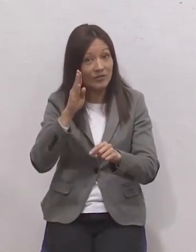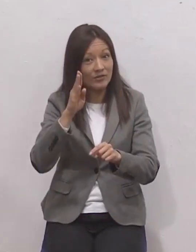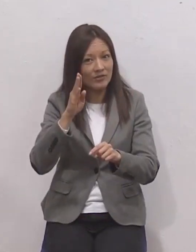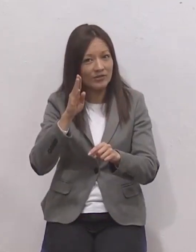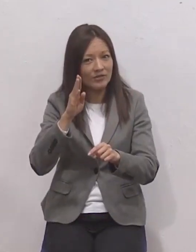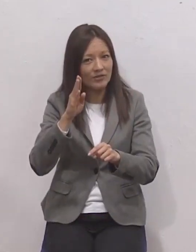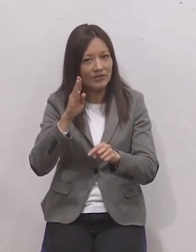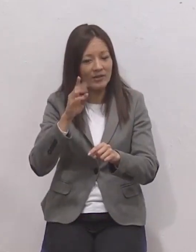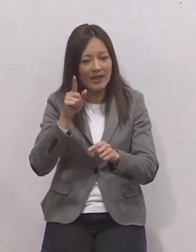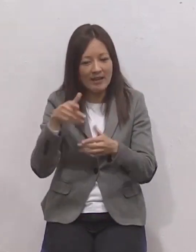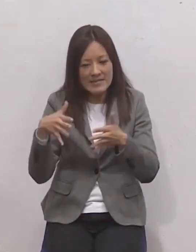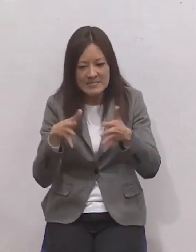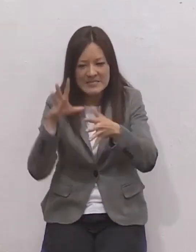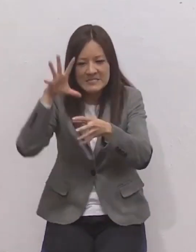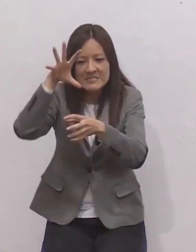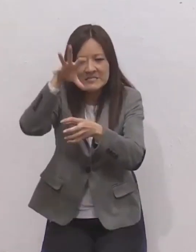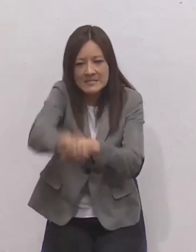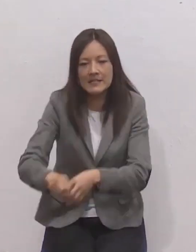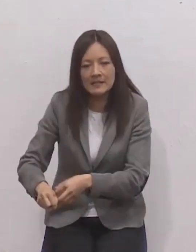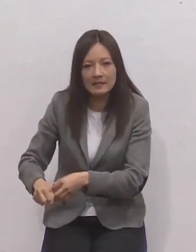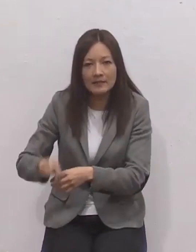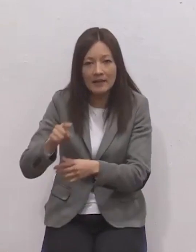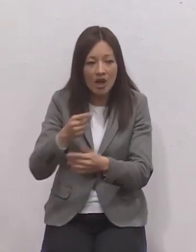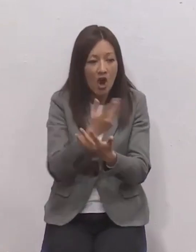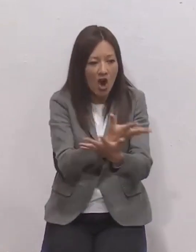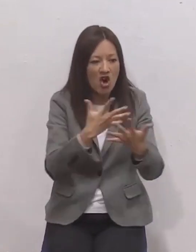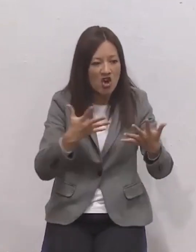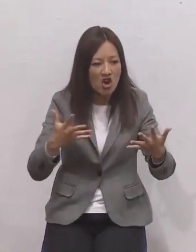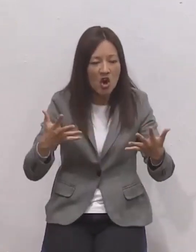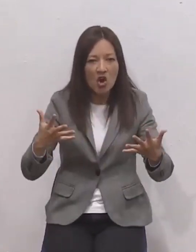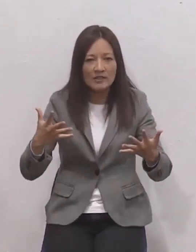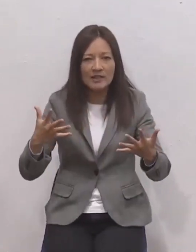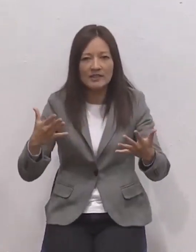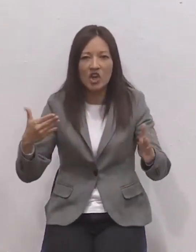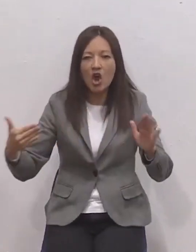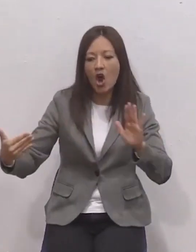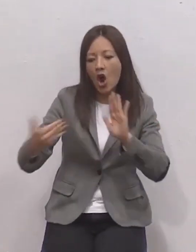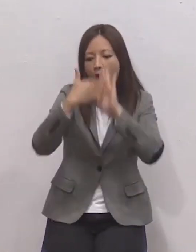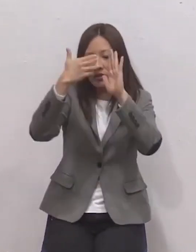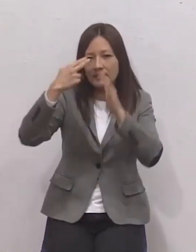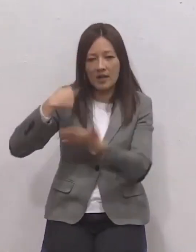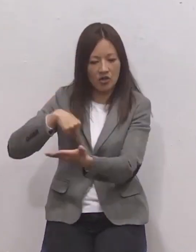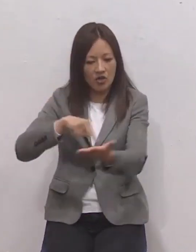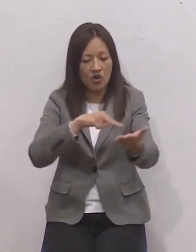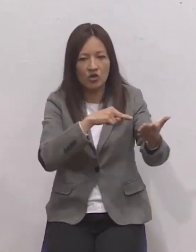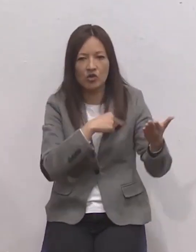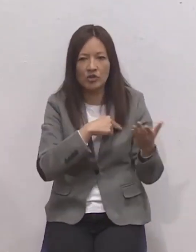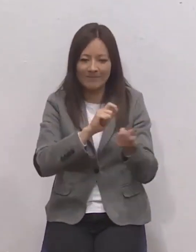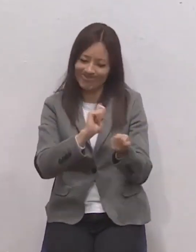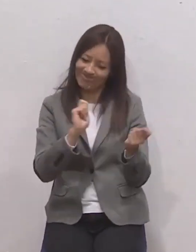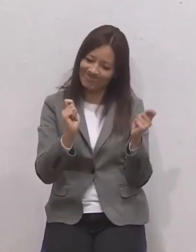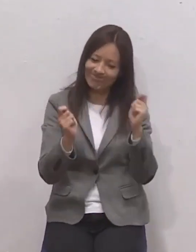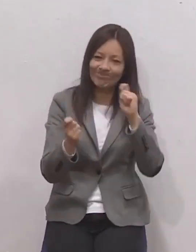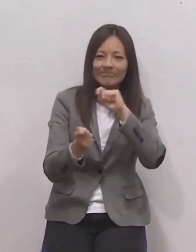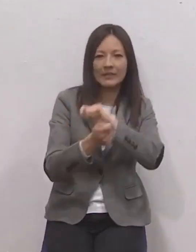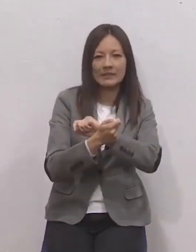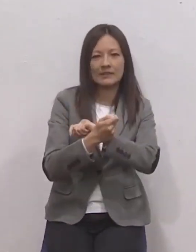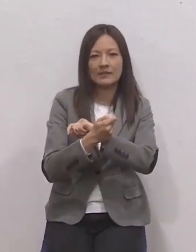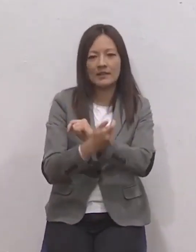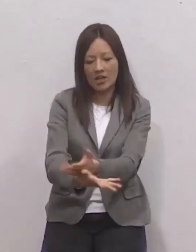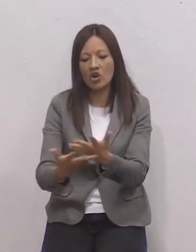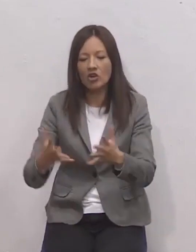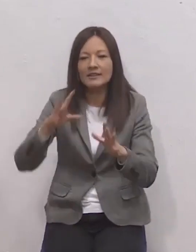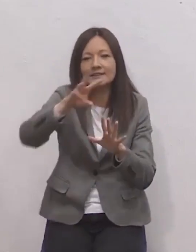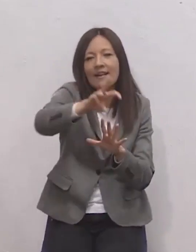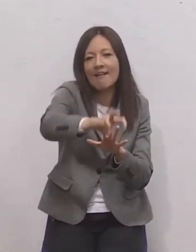esa corriente. Las armas forjadas contra nosotros han sido convertidas en instrumentos